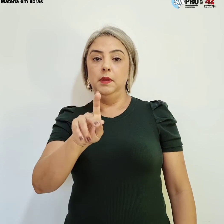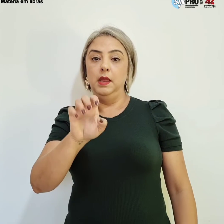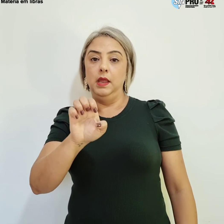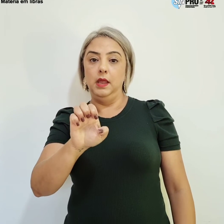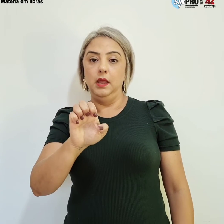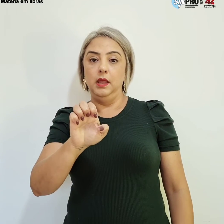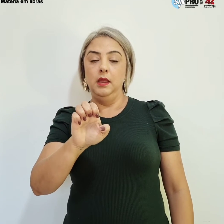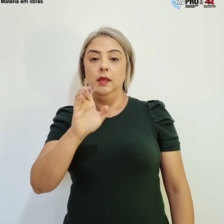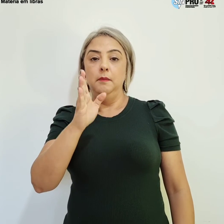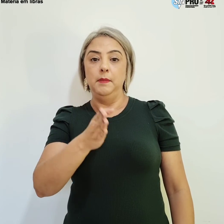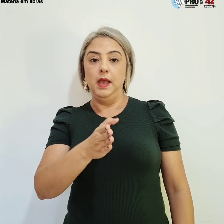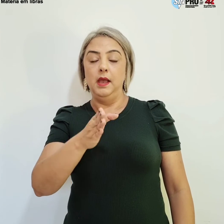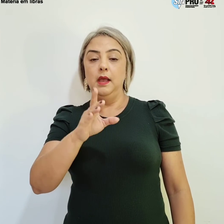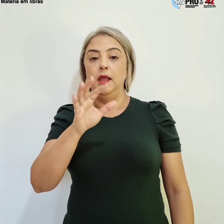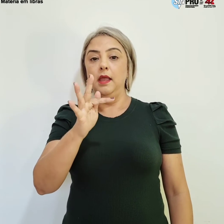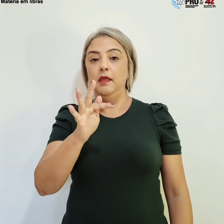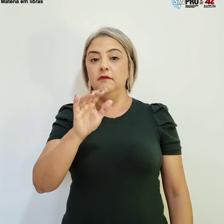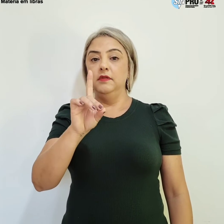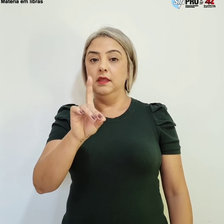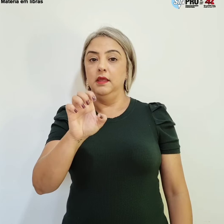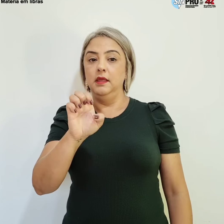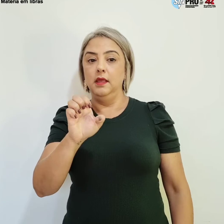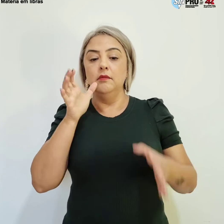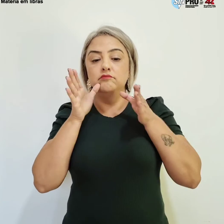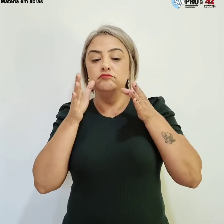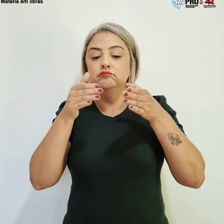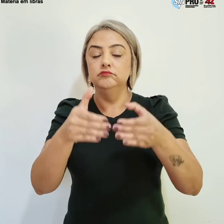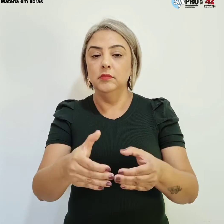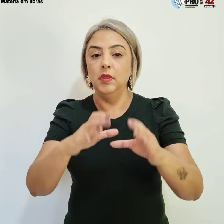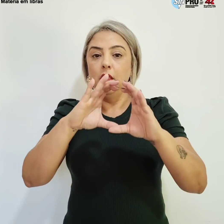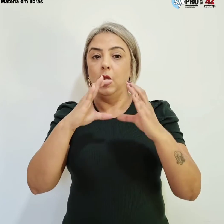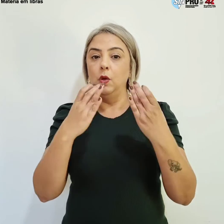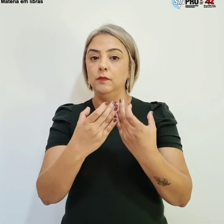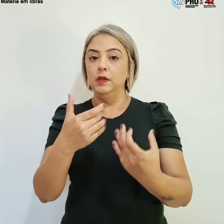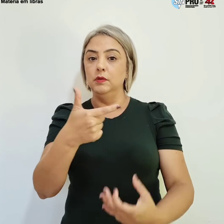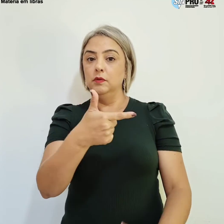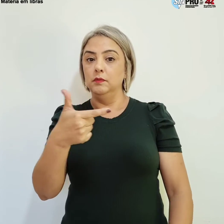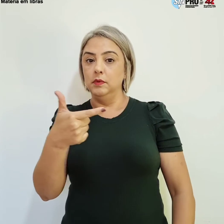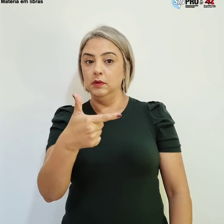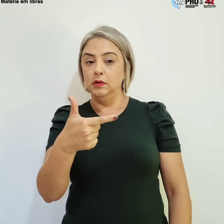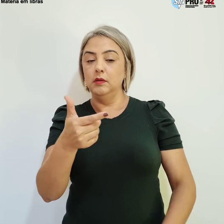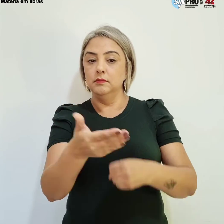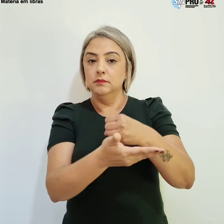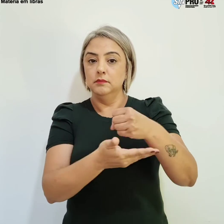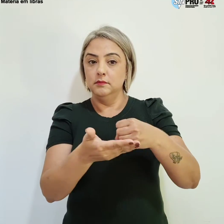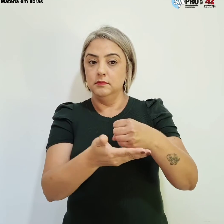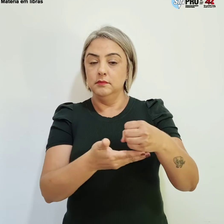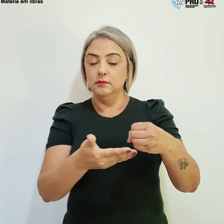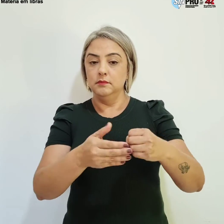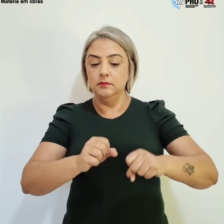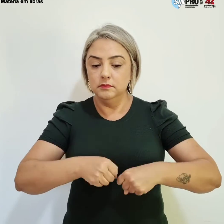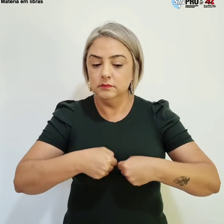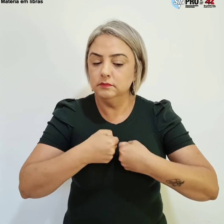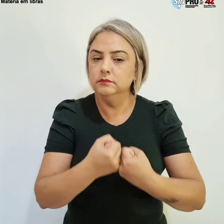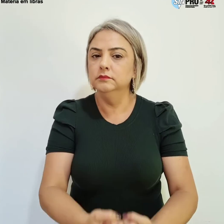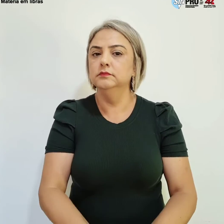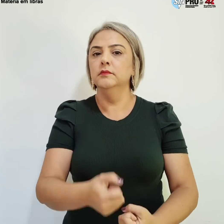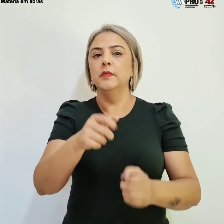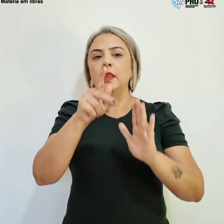FNPE/FDE e a centralidade da CONAP 2022 se baseiam na defesa do Plano Nacional de